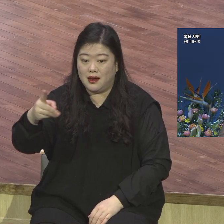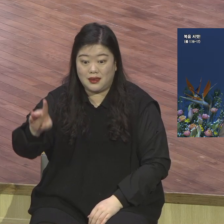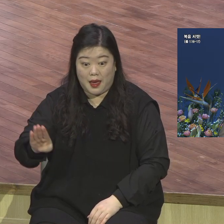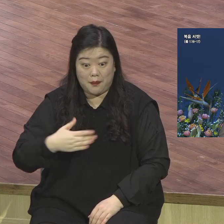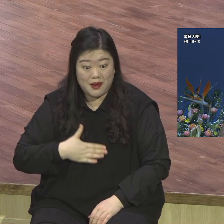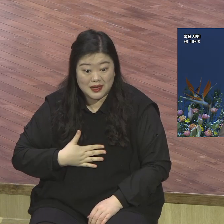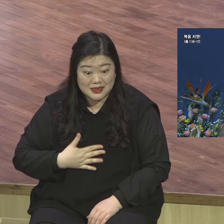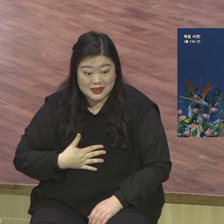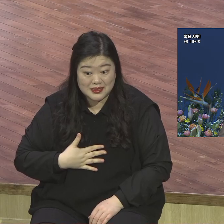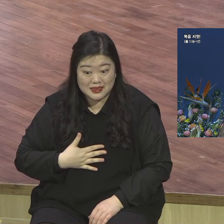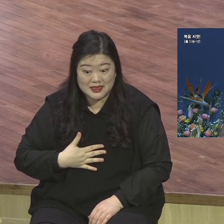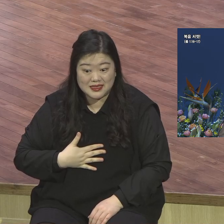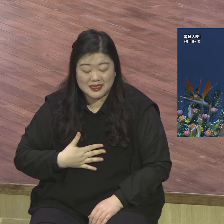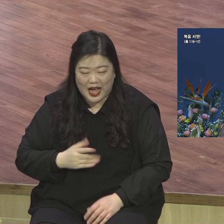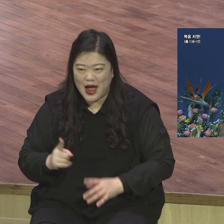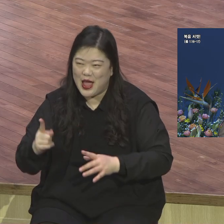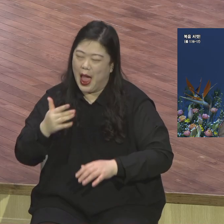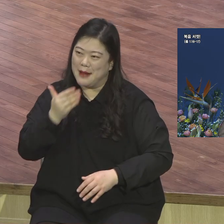무너집니다. 무너져요.